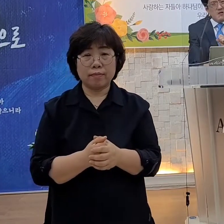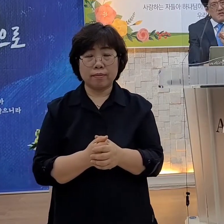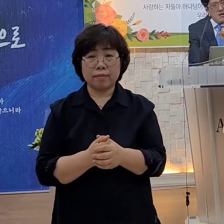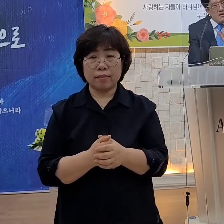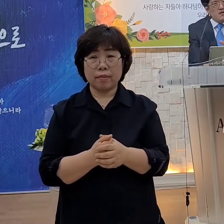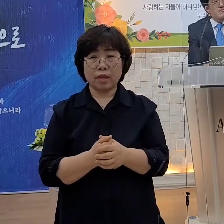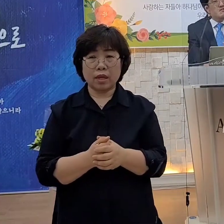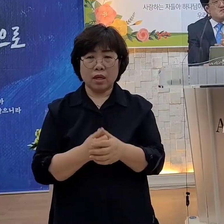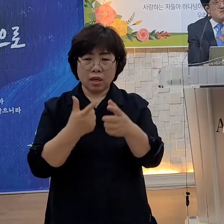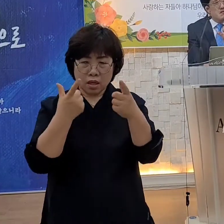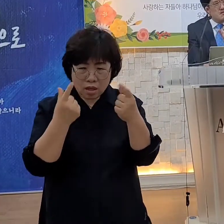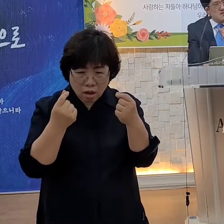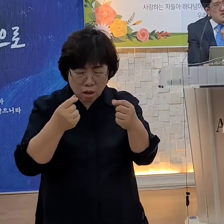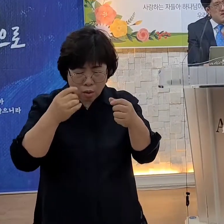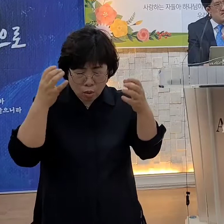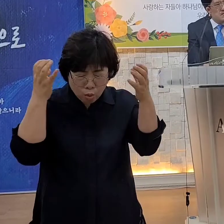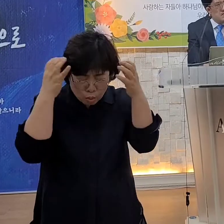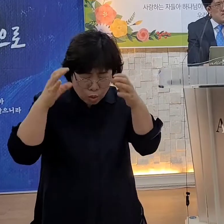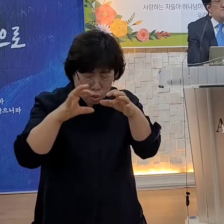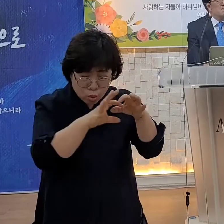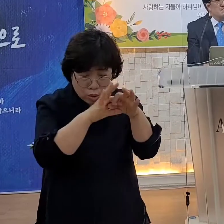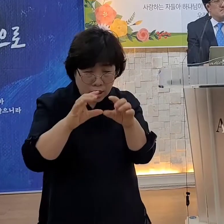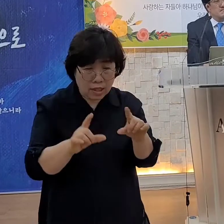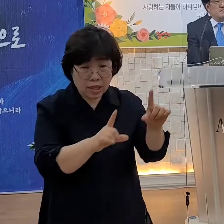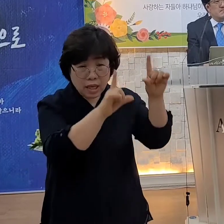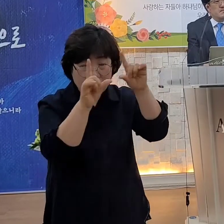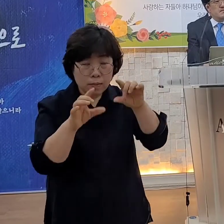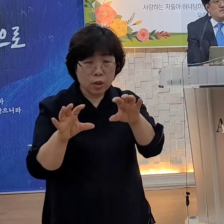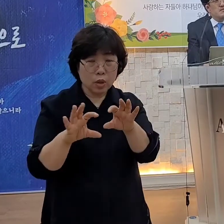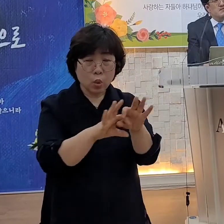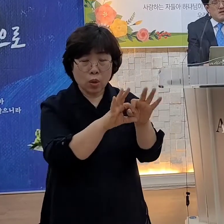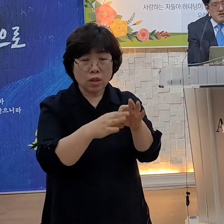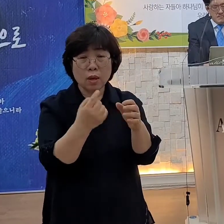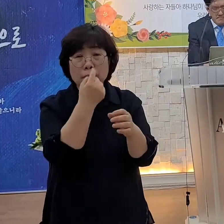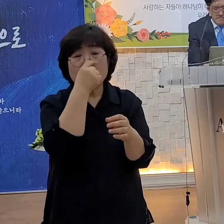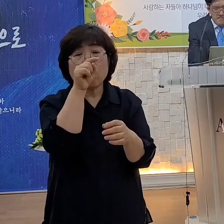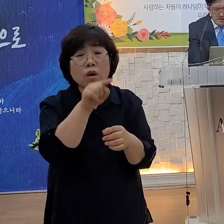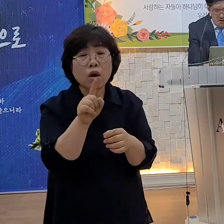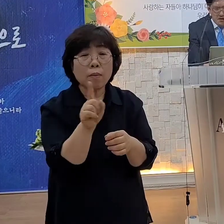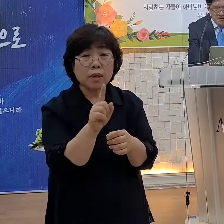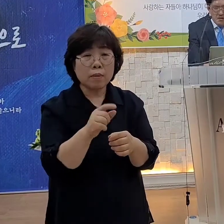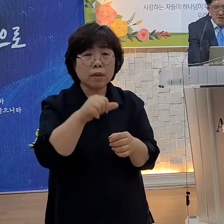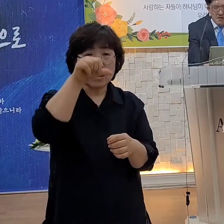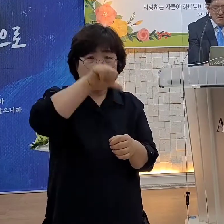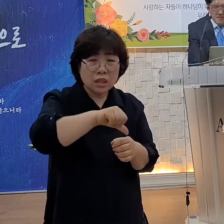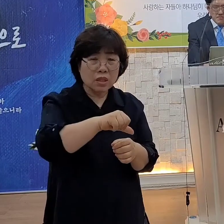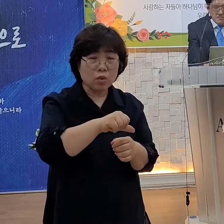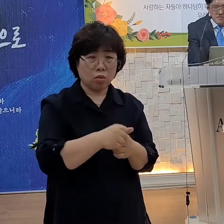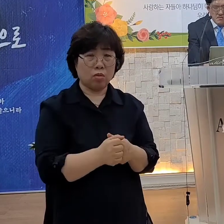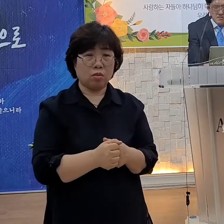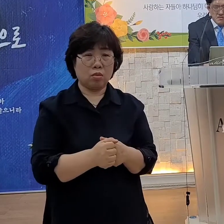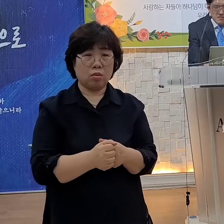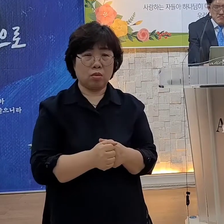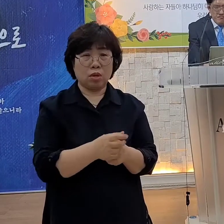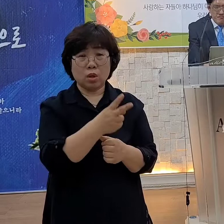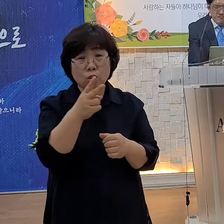고통스럽게 살아내면서 경험한 결론. 지는 게 사랑이다.